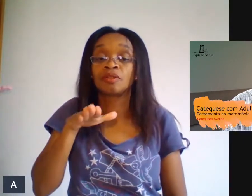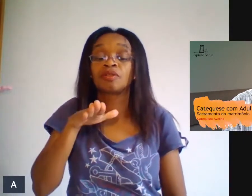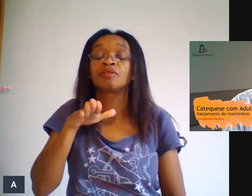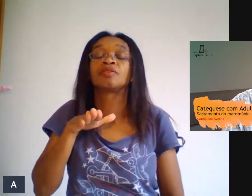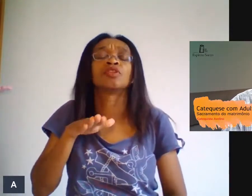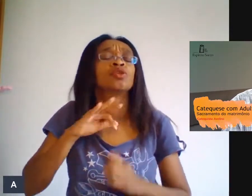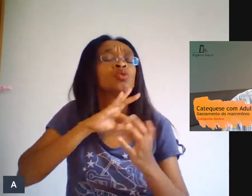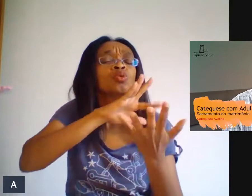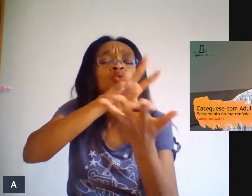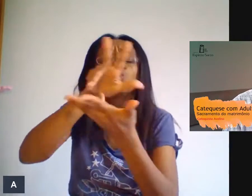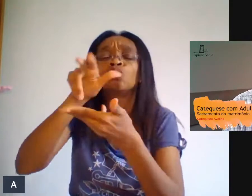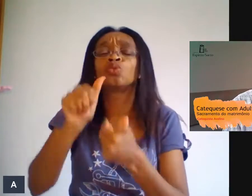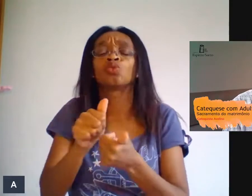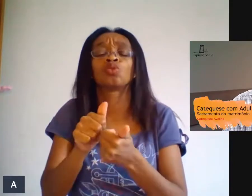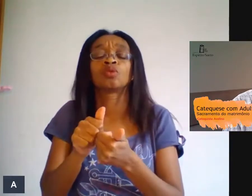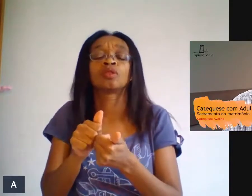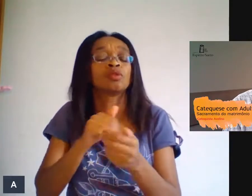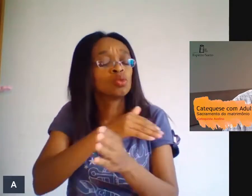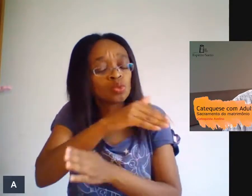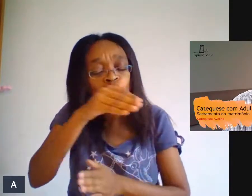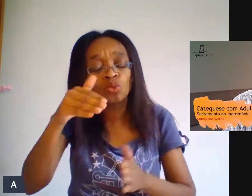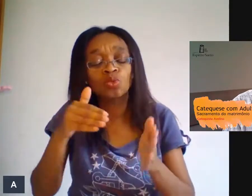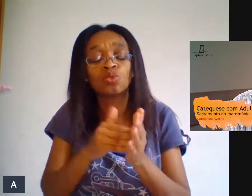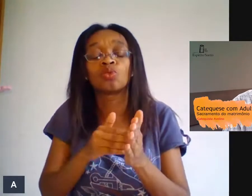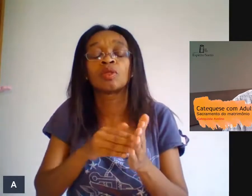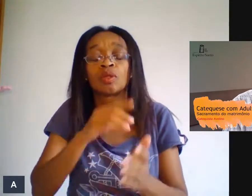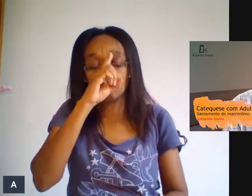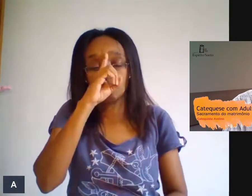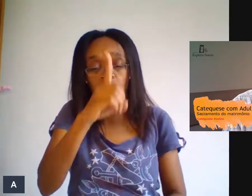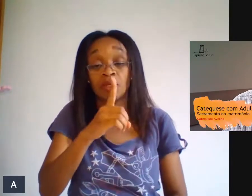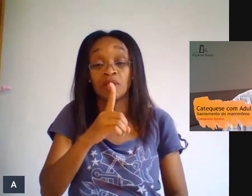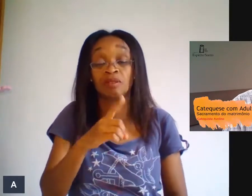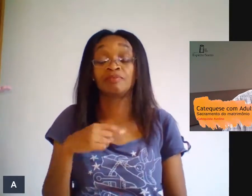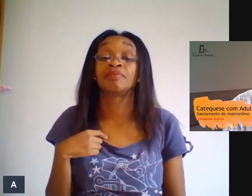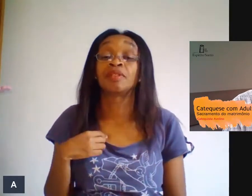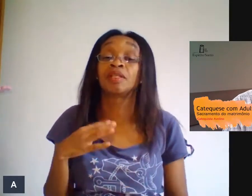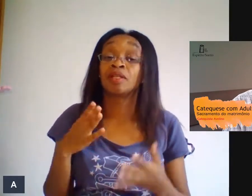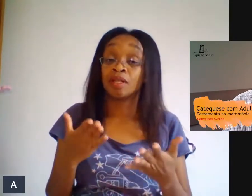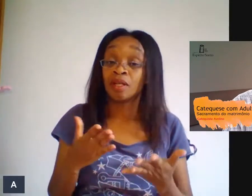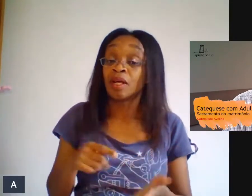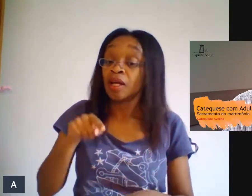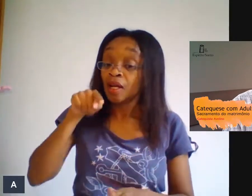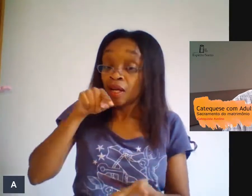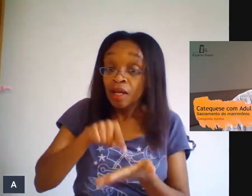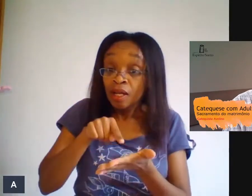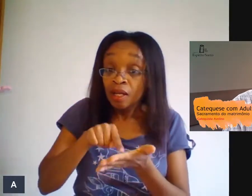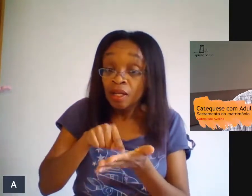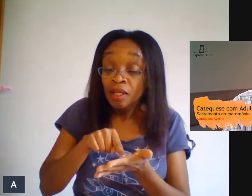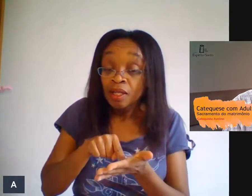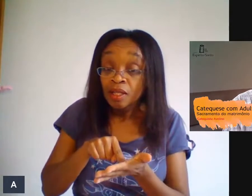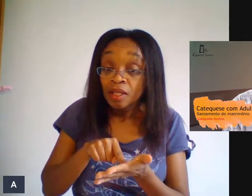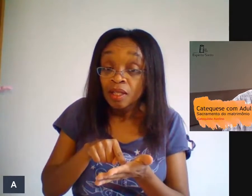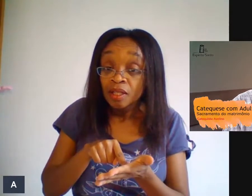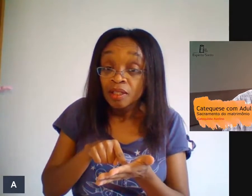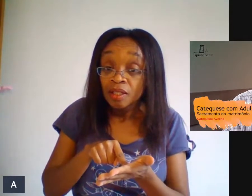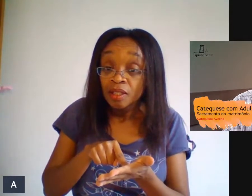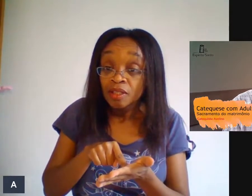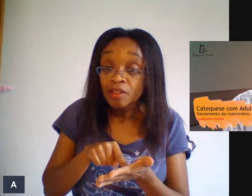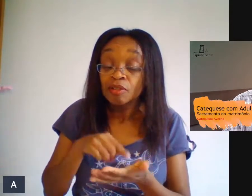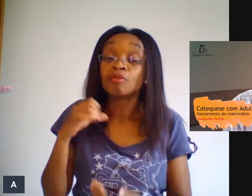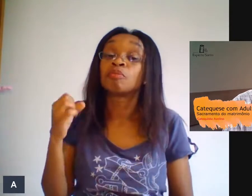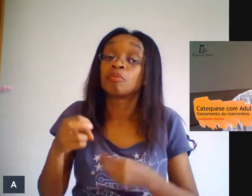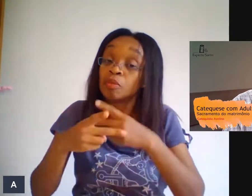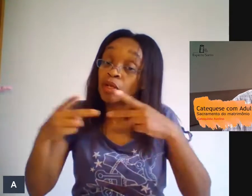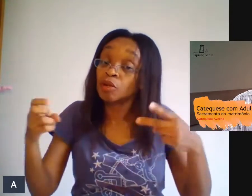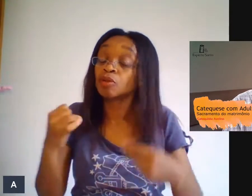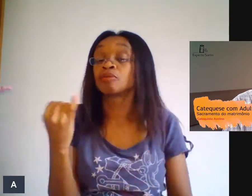a terra. Foi que nós acabamos de comentar, mas aqui tem uma observação que vai